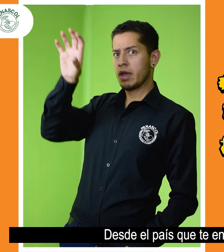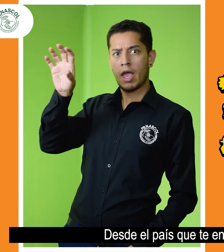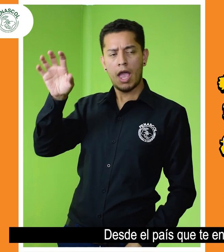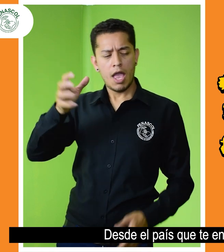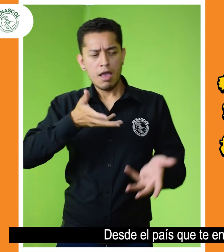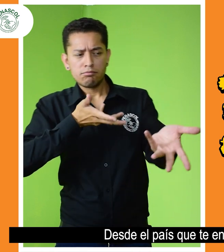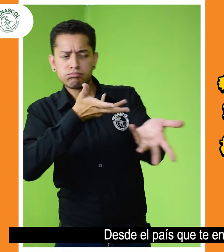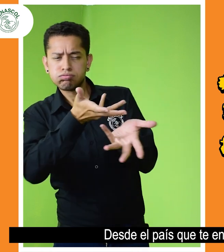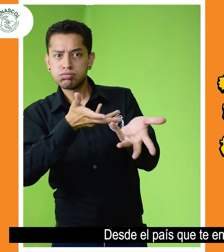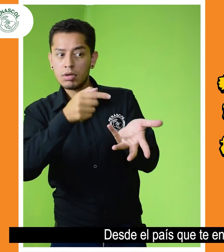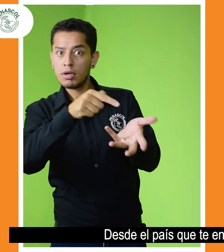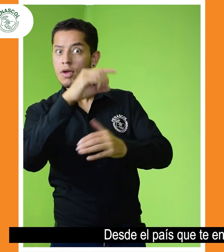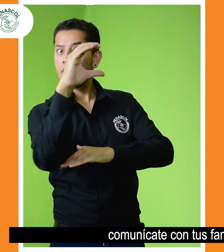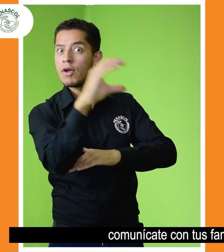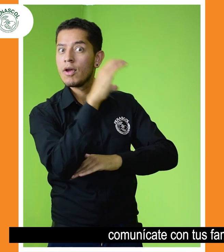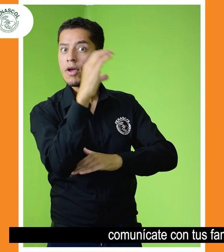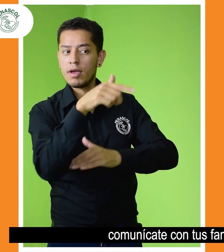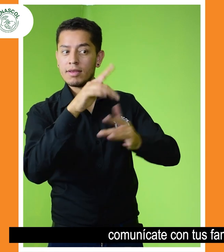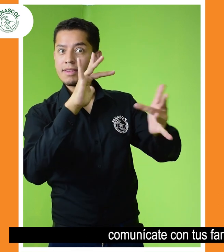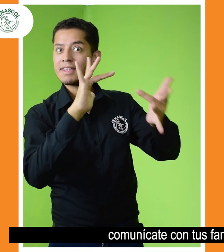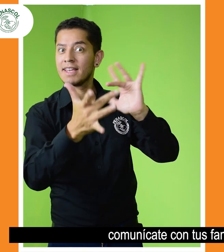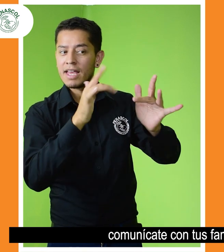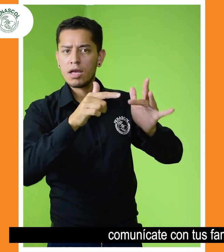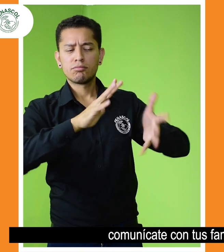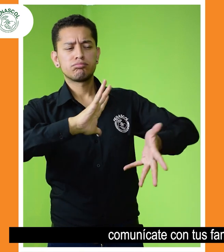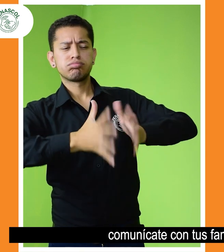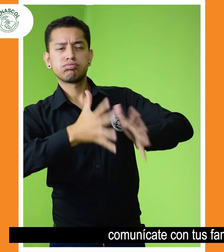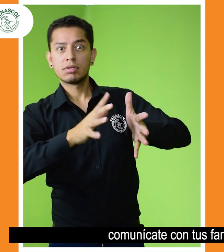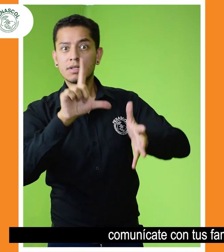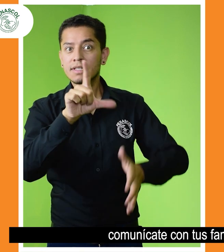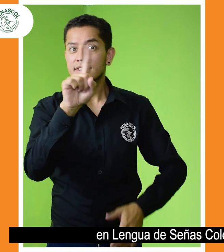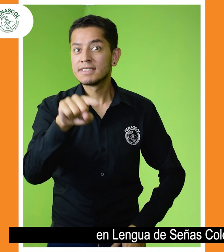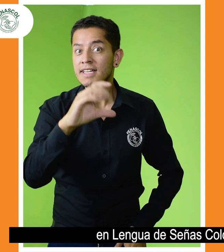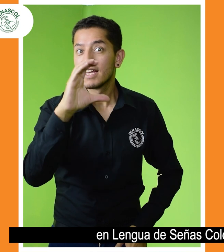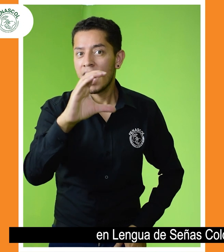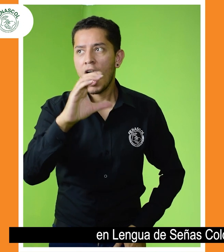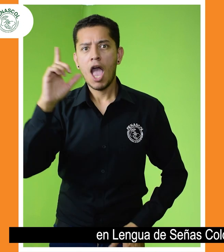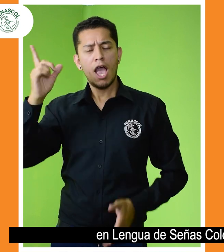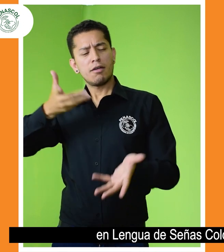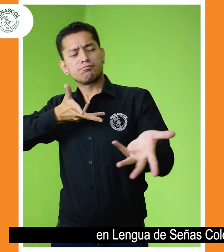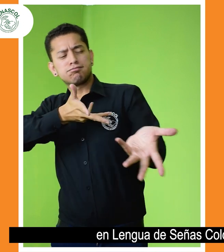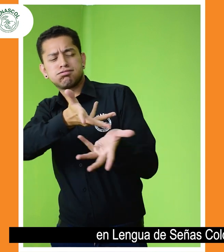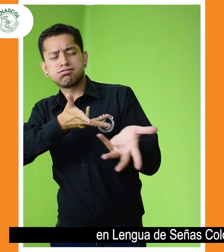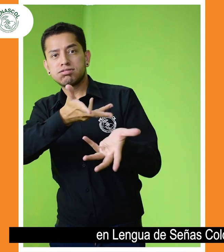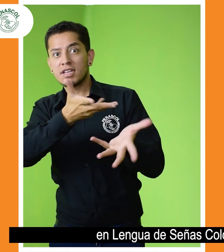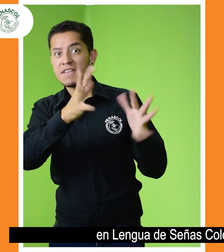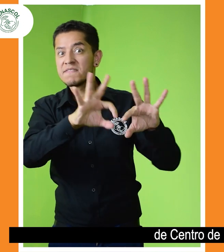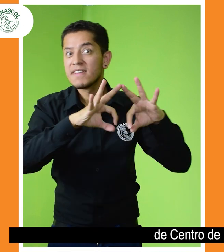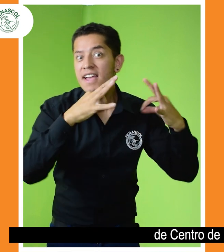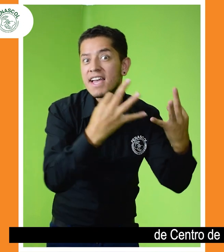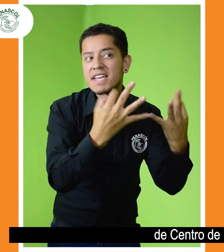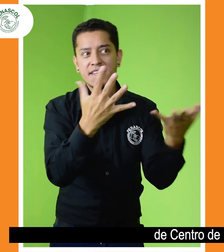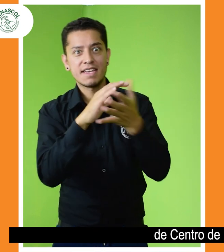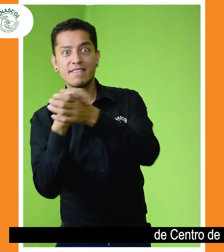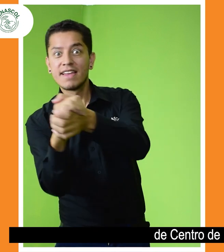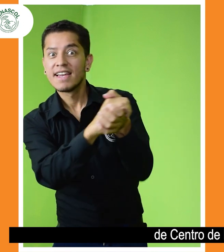Desde el país que te encuentras puedes comunicarte con tus familiares y amigos en lengua de señas colombiana por medio de